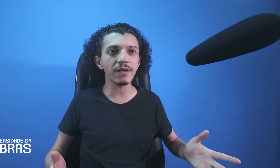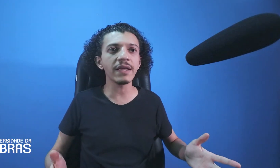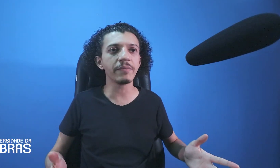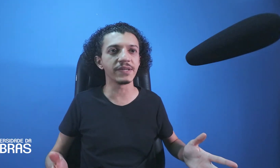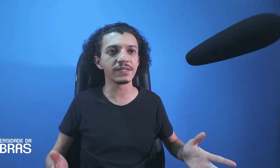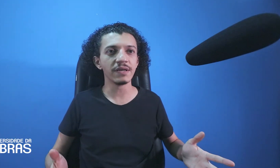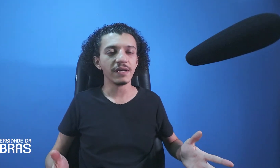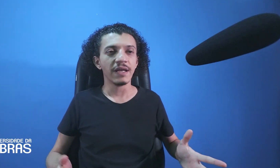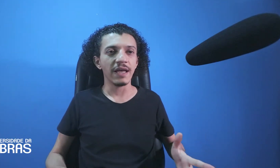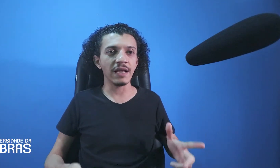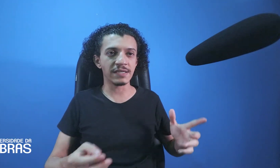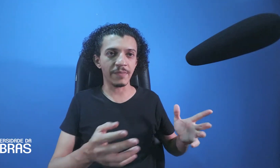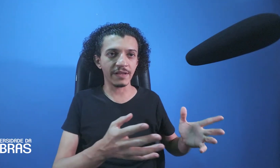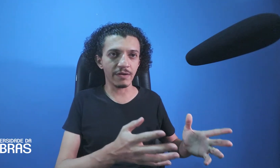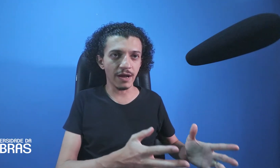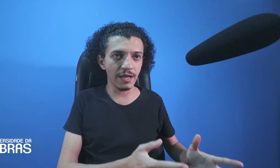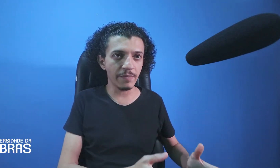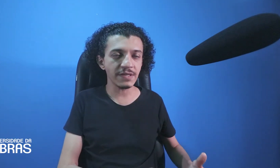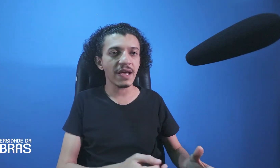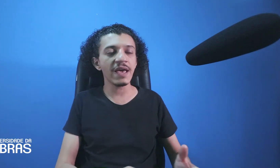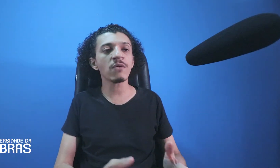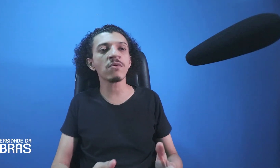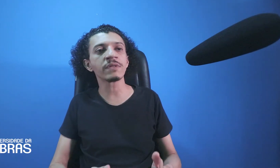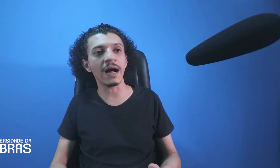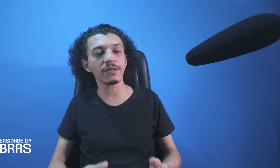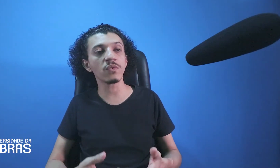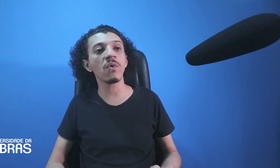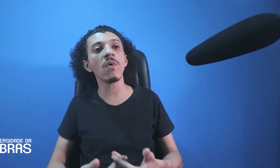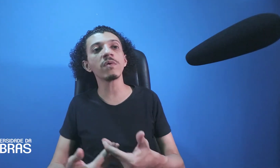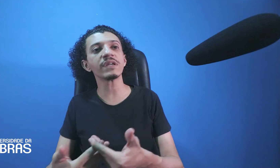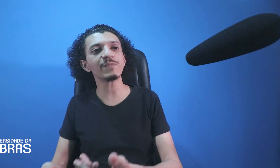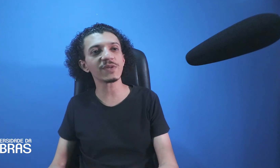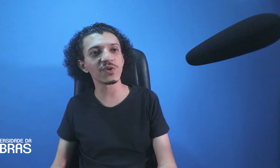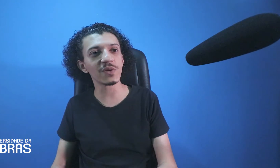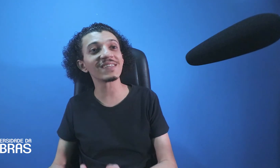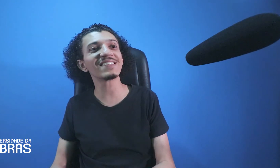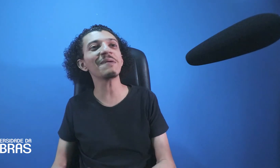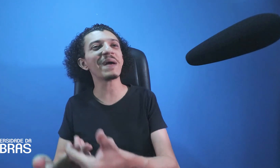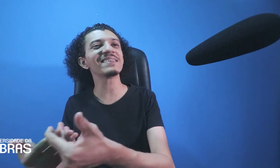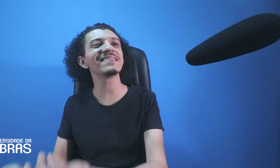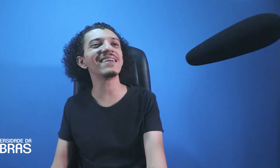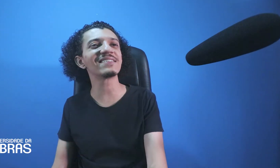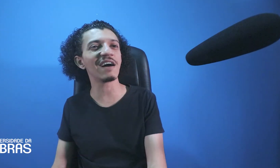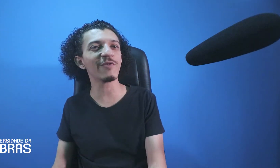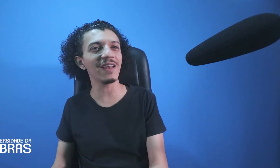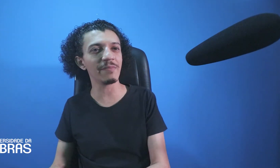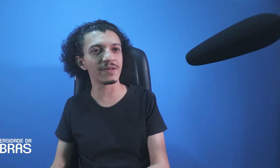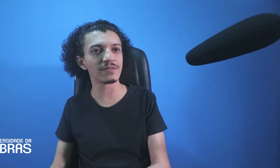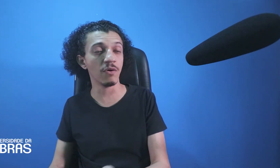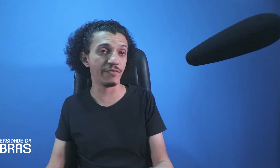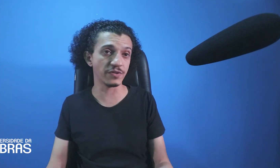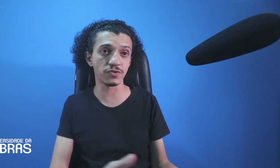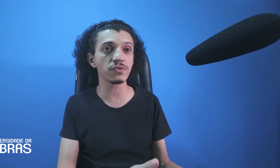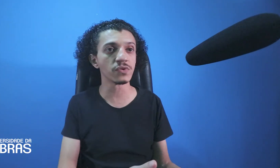a Libras. Eles aprenderam a Libras em contato com outras pessoas que também sinalizavam em Libras, ouvintes ou